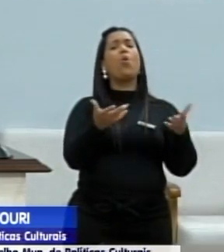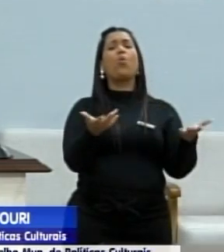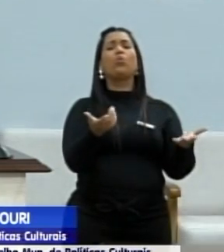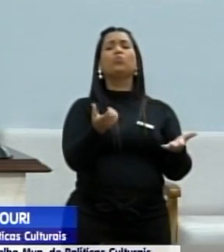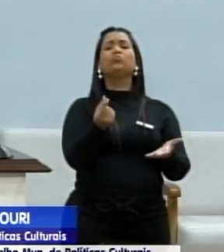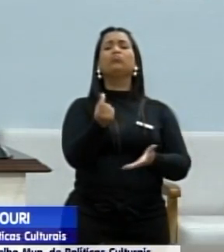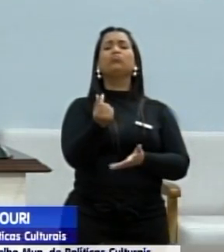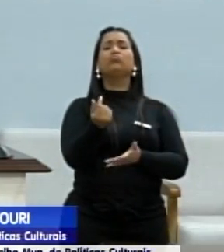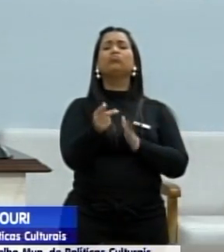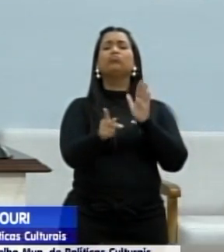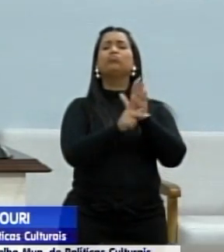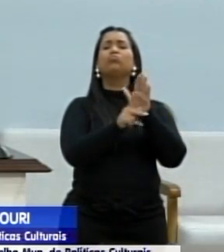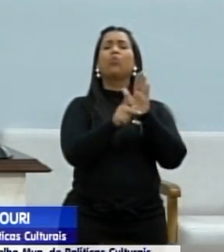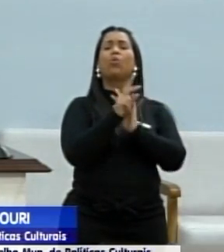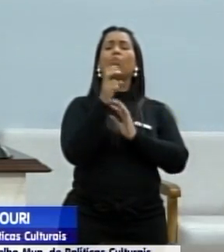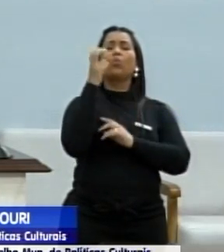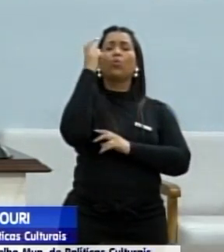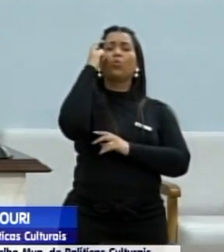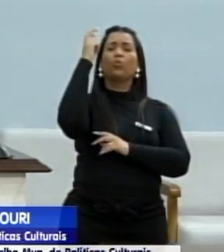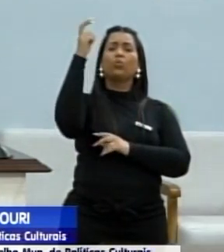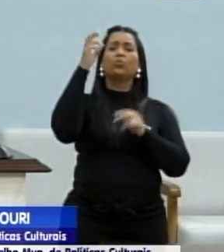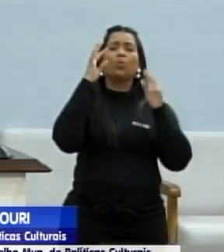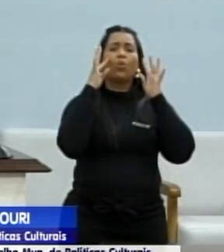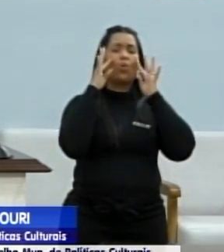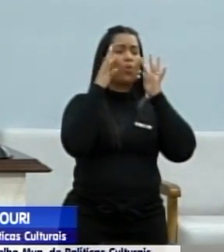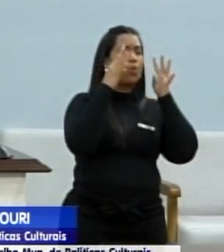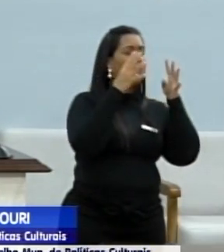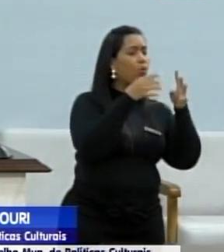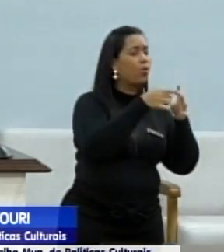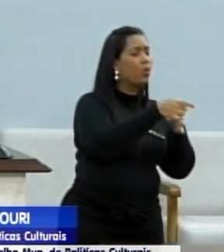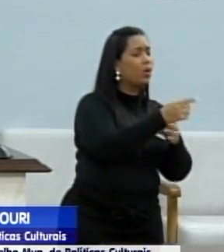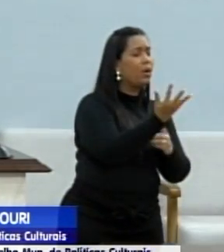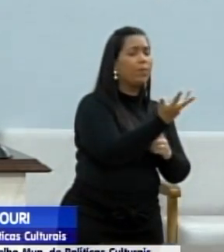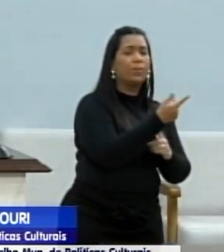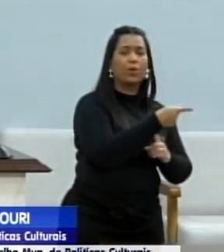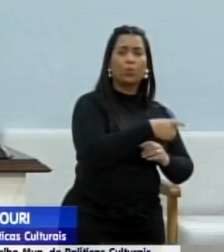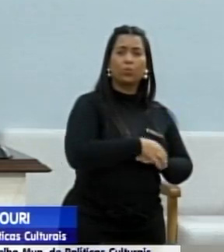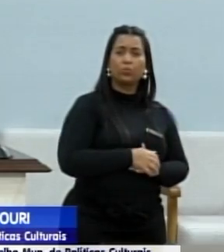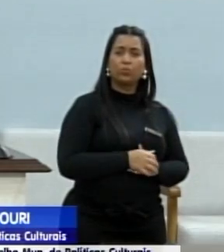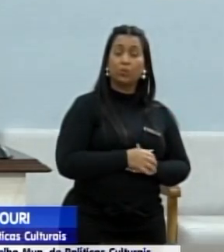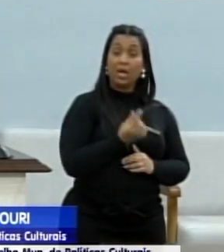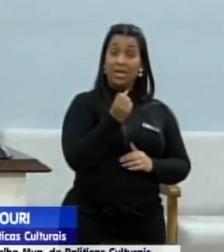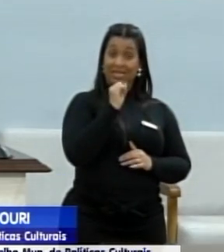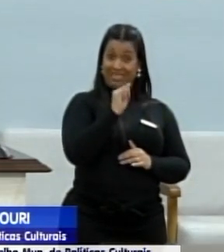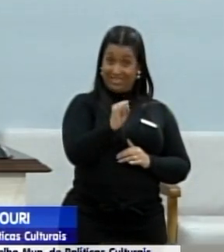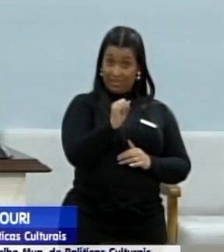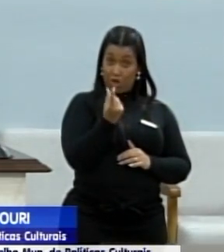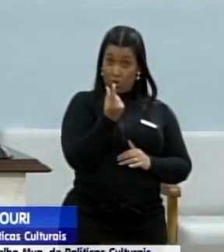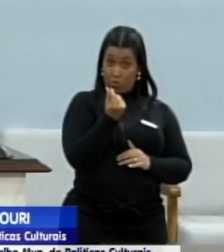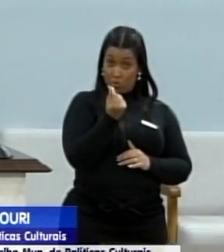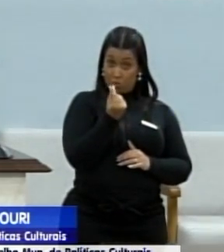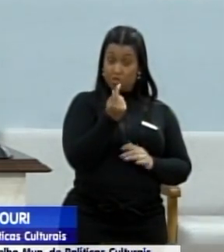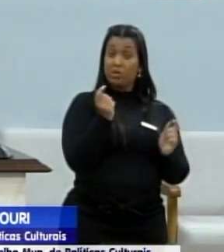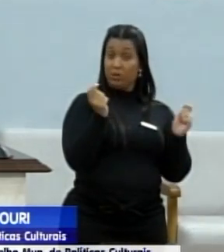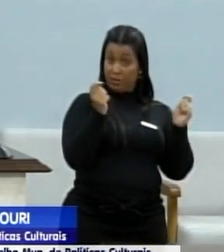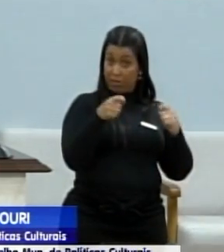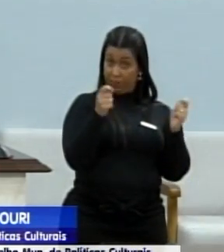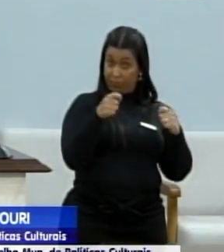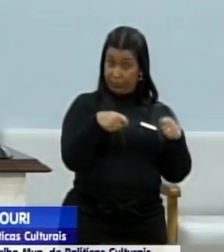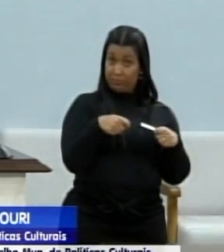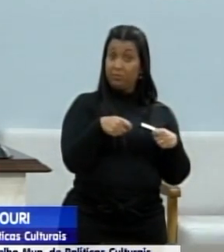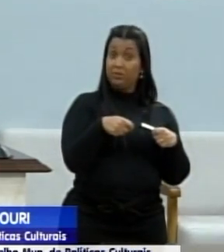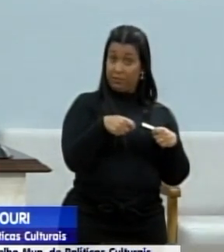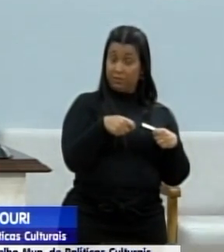valor para a cultura? Aonde está esse olhar de fato para a cultura? Se o nosso orçamento, o orçamento que possibilita